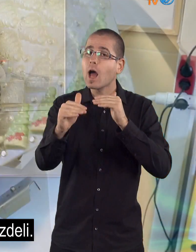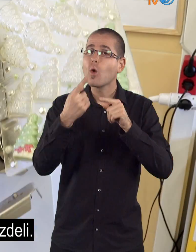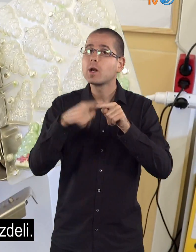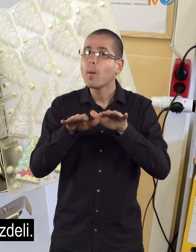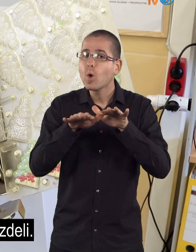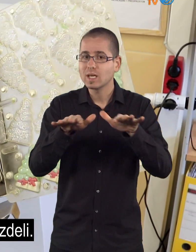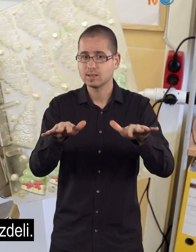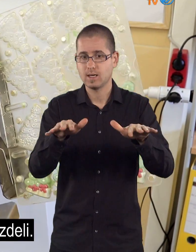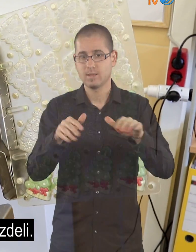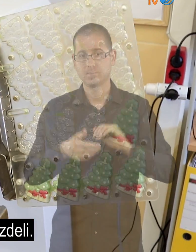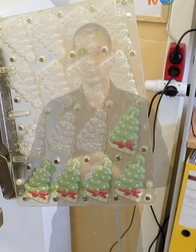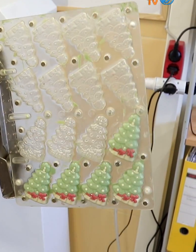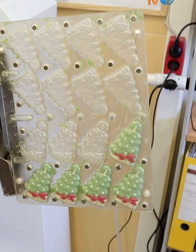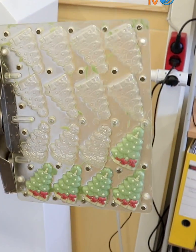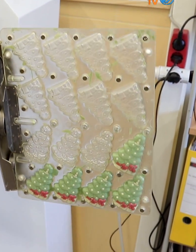porazdeli.